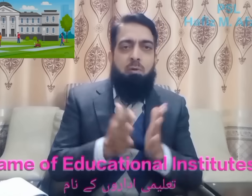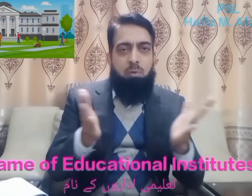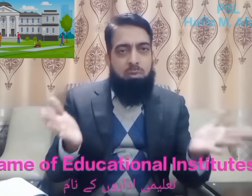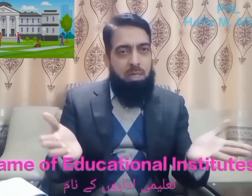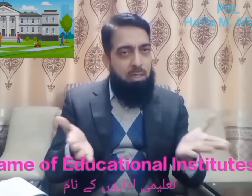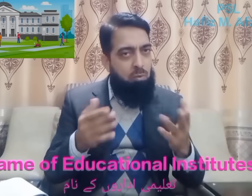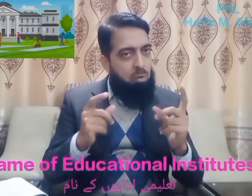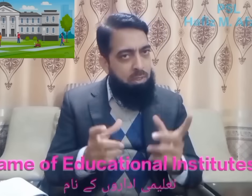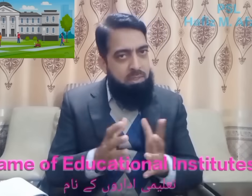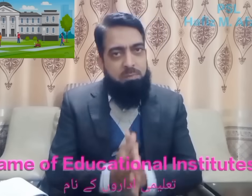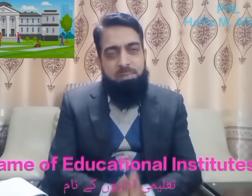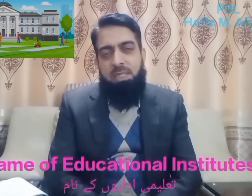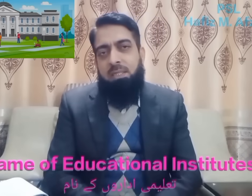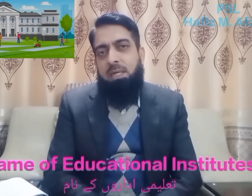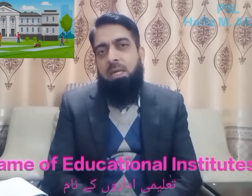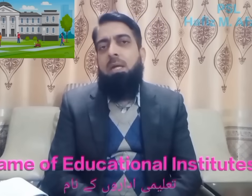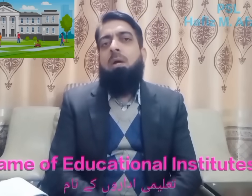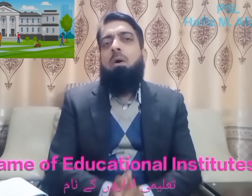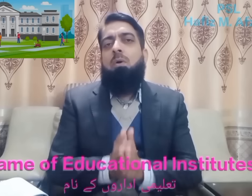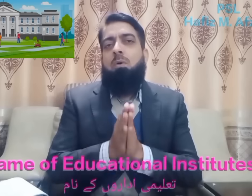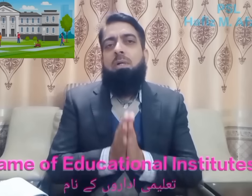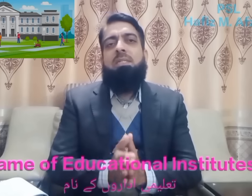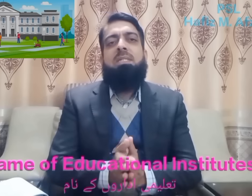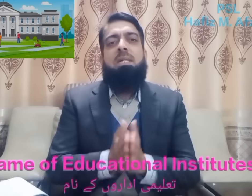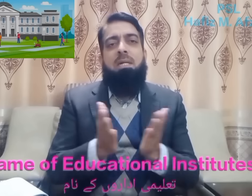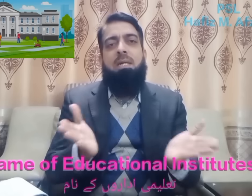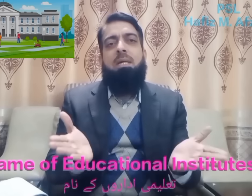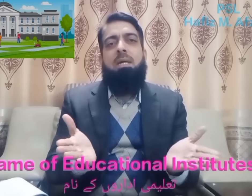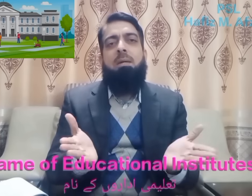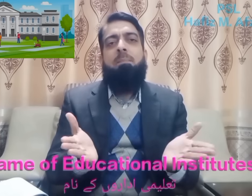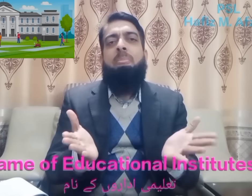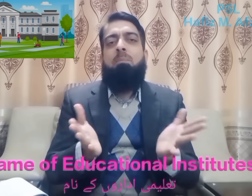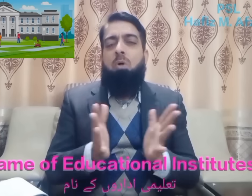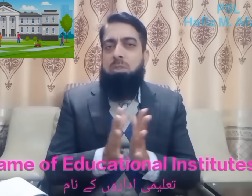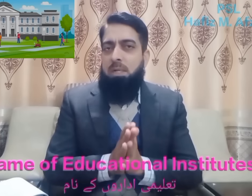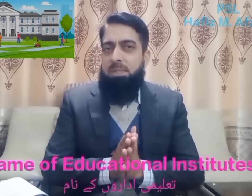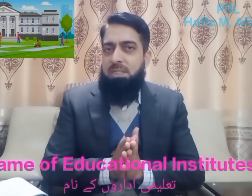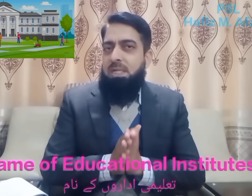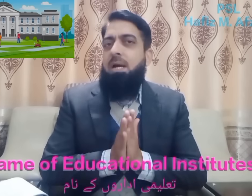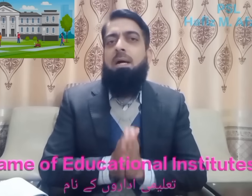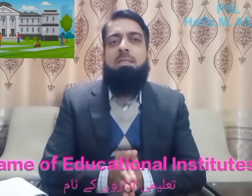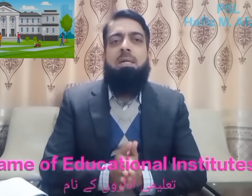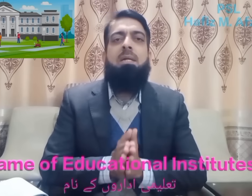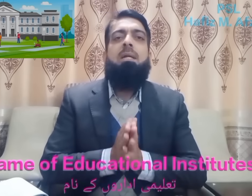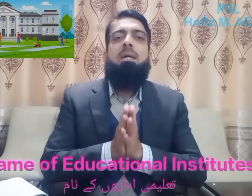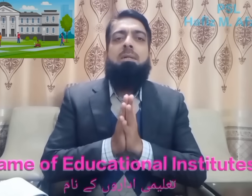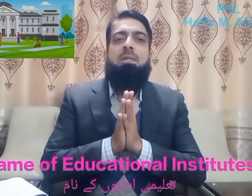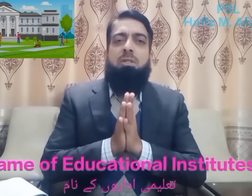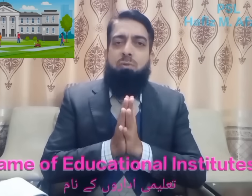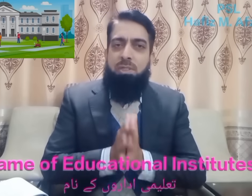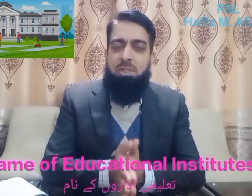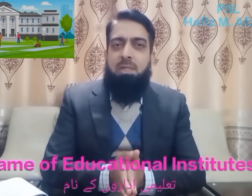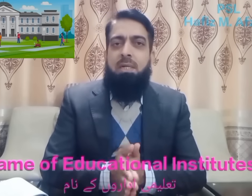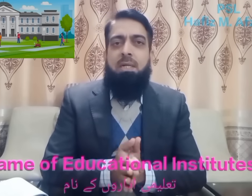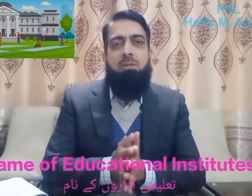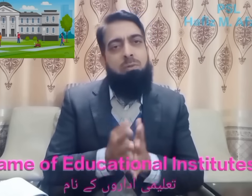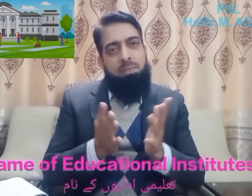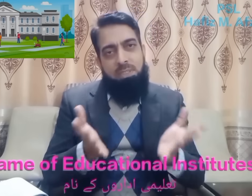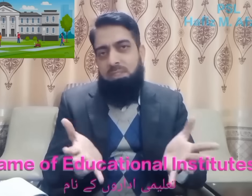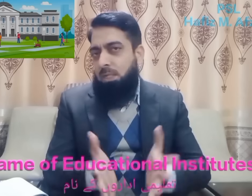आउट होते हैं तो कॉलेजेस में जाते हैं, और कॉलेज से निकल के बहुत सारे बच्चे आजकल ग्रेजुएशन के लिए यूनिवर्सिटीज